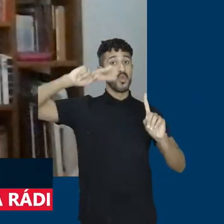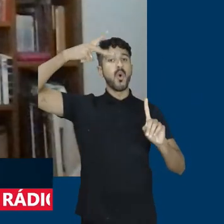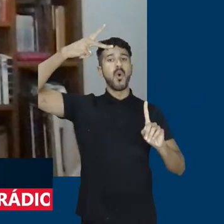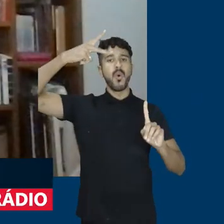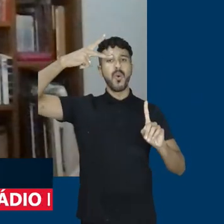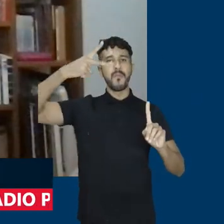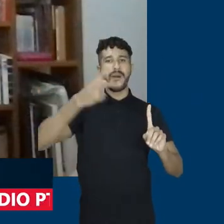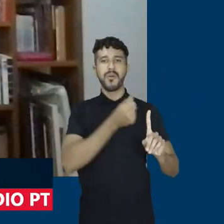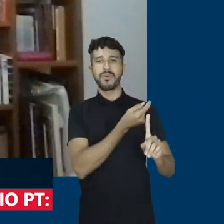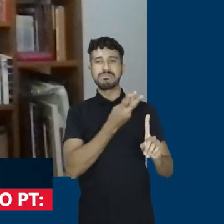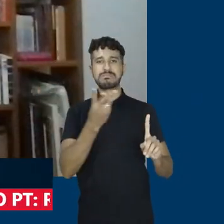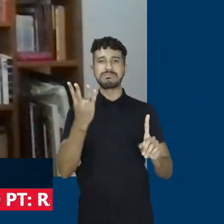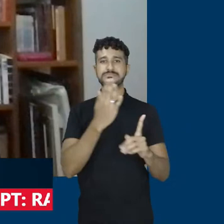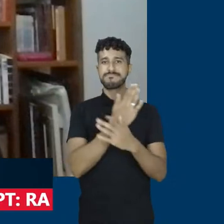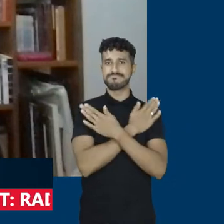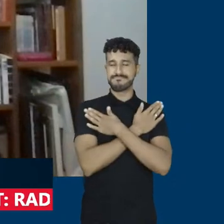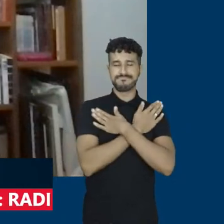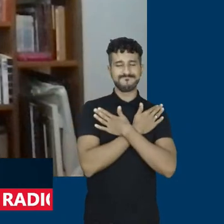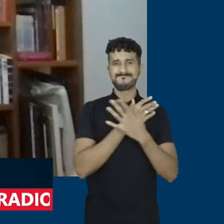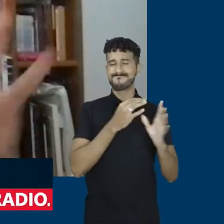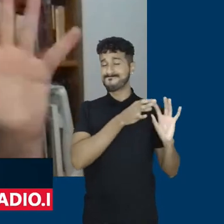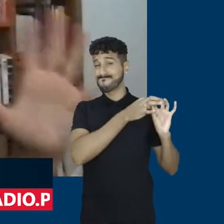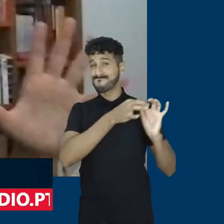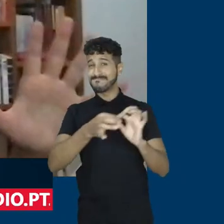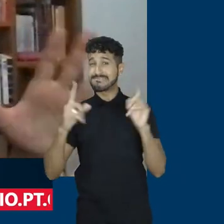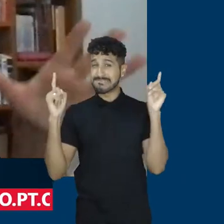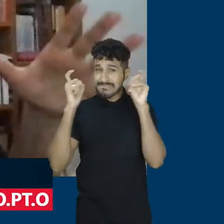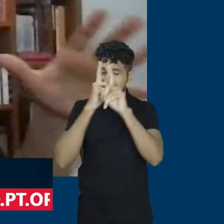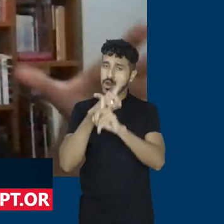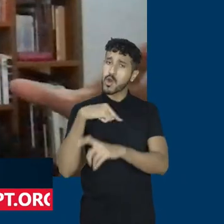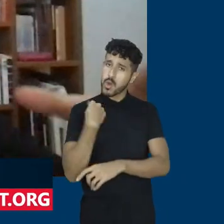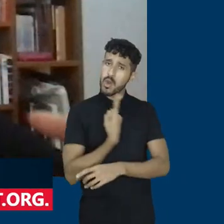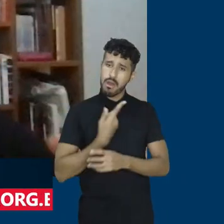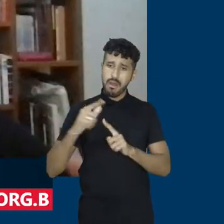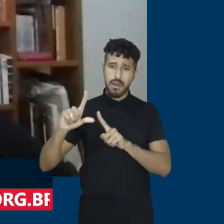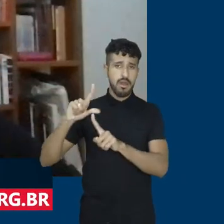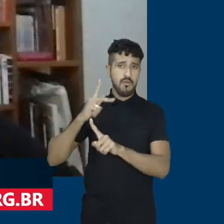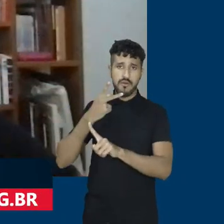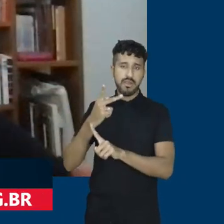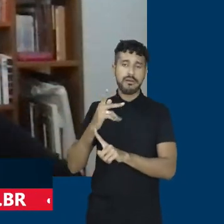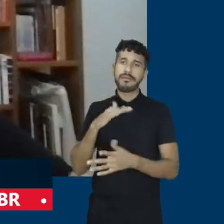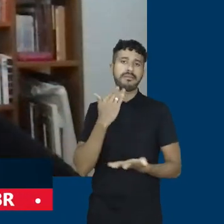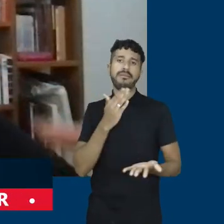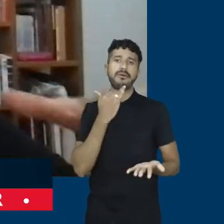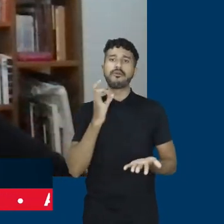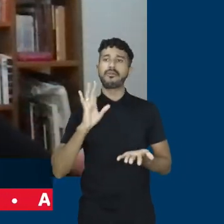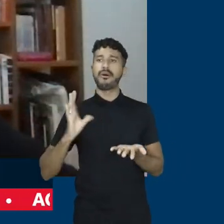a situação é absolutamente dramática, e é por isso que a gente estava falando, não adianta só entrar